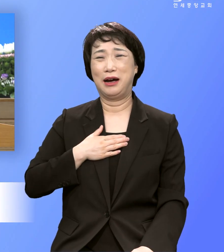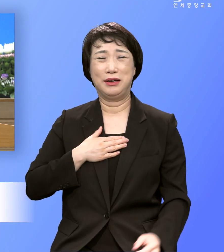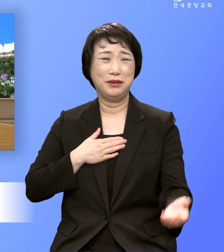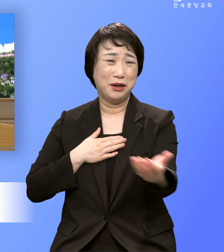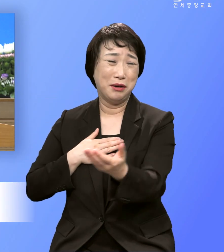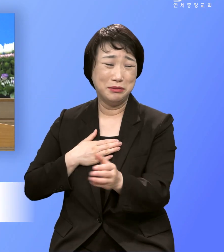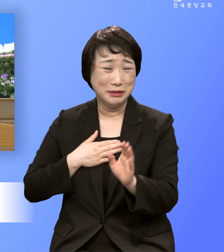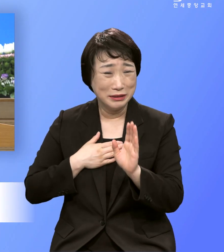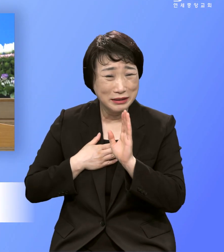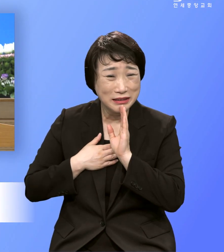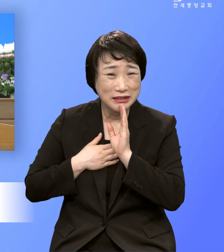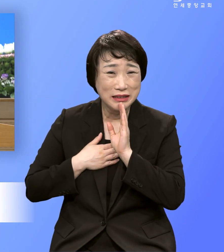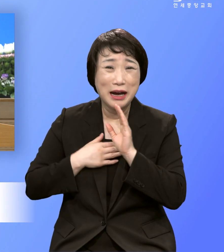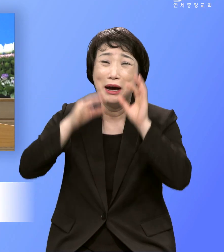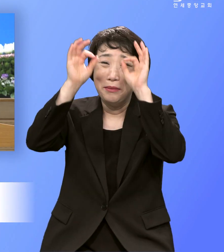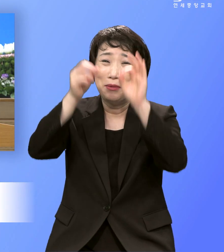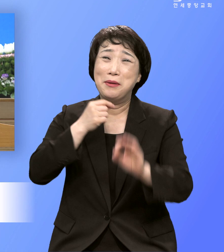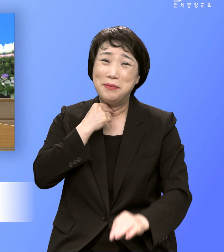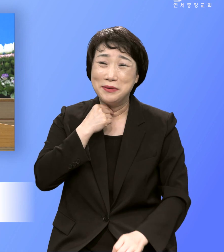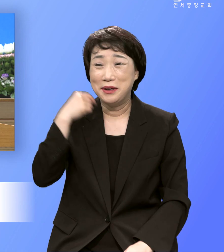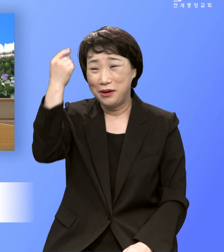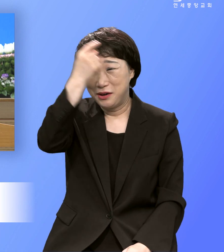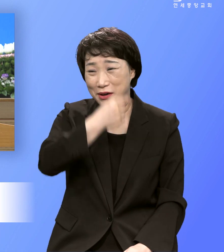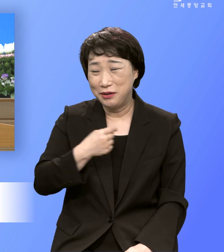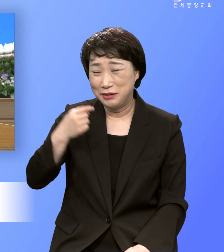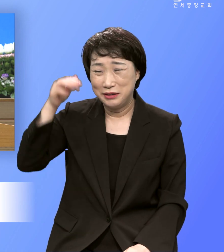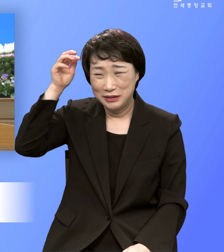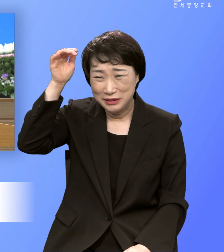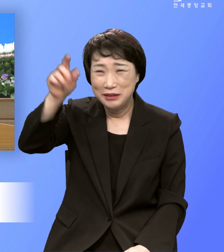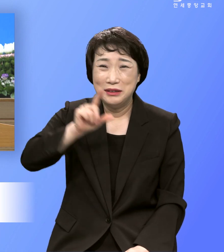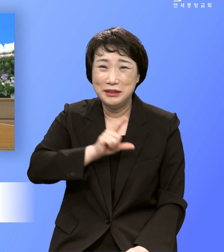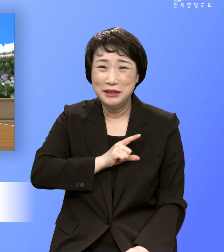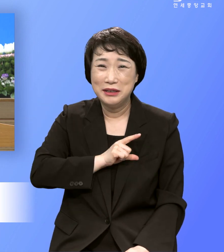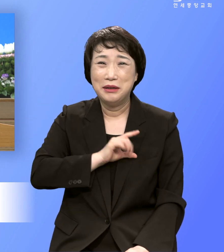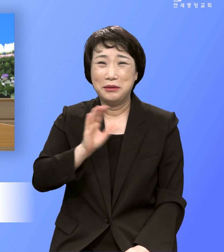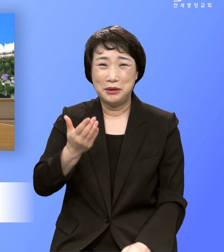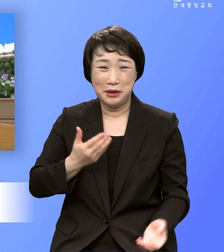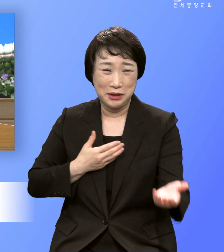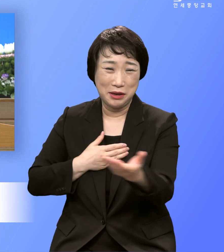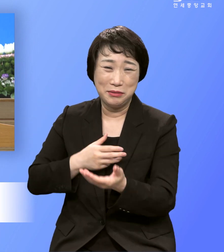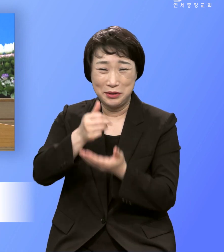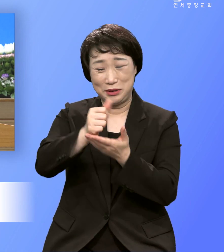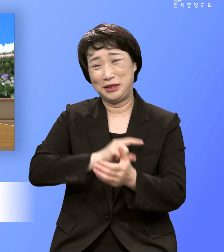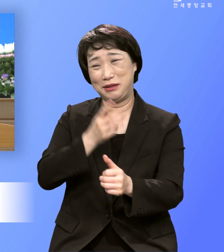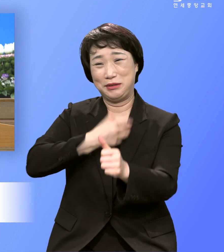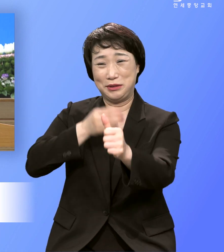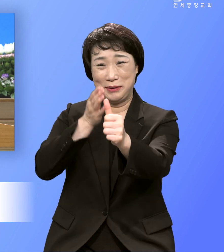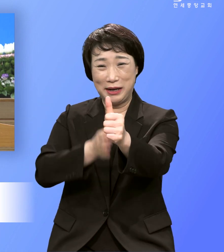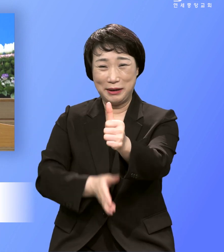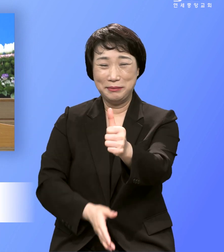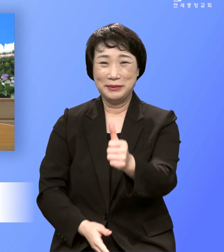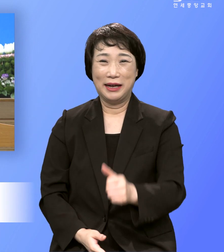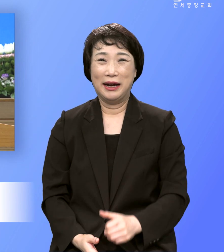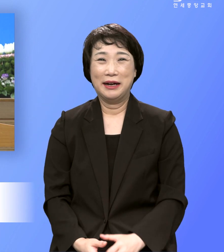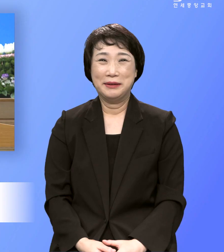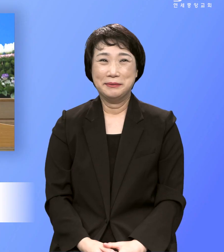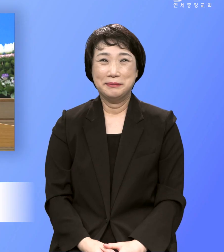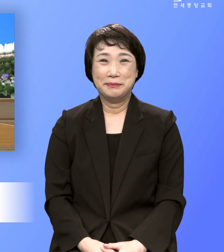여러분들이 진짜 보고픈 얼굴, 그리운 이름들이 되기를 주님의 이름으로 축복합니다.